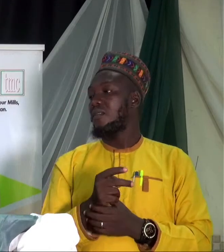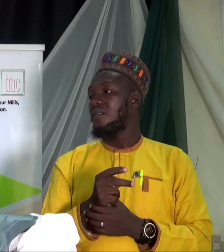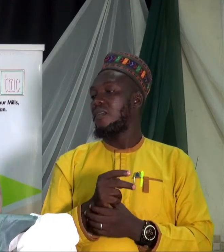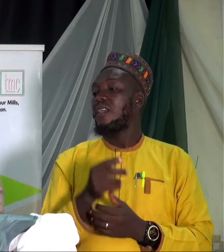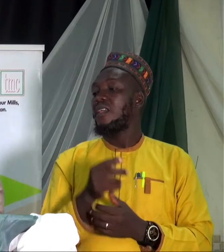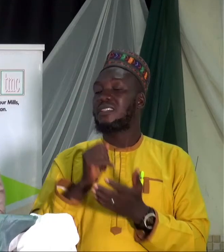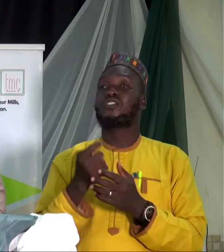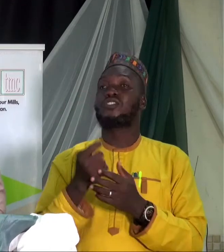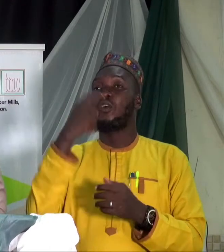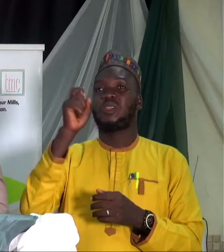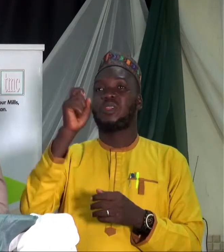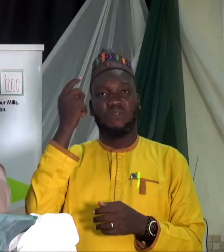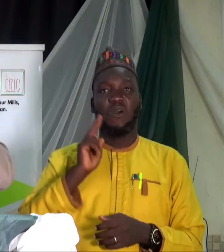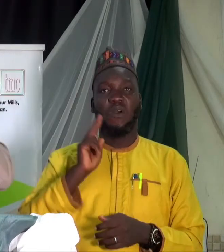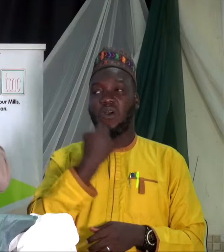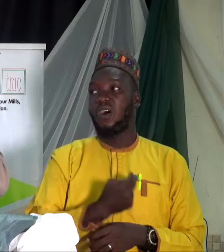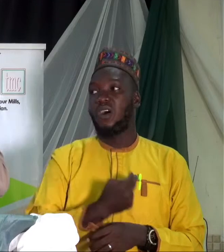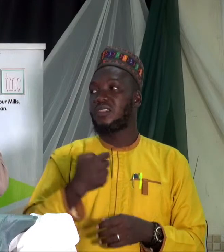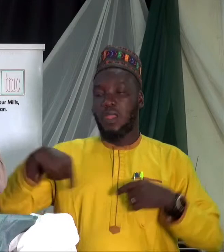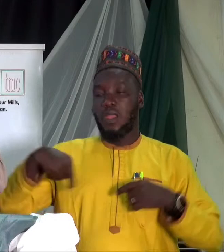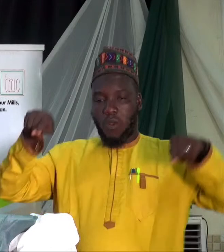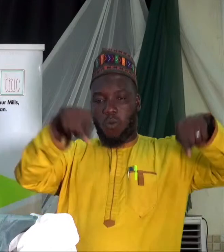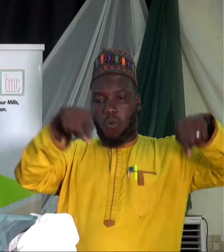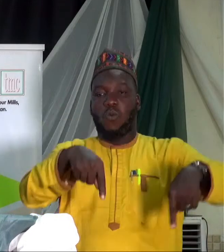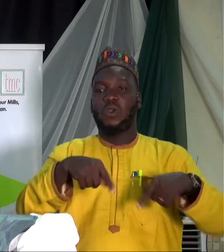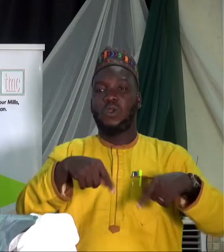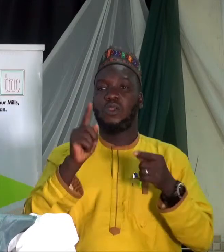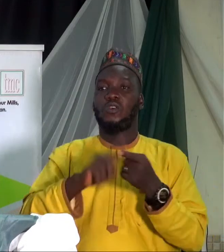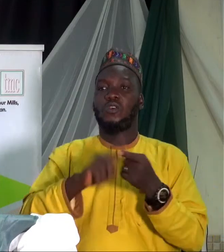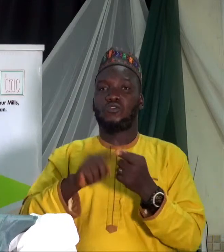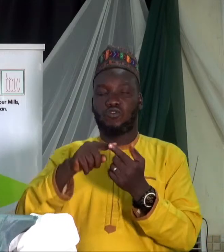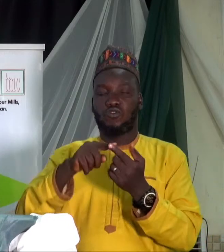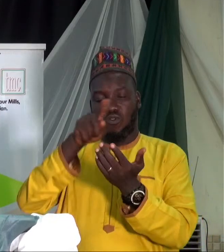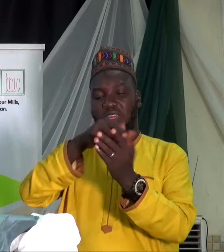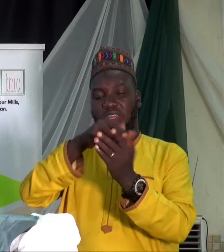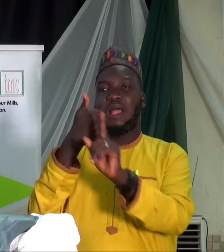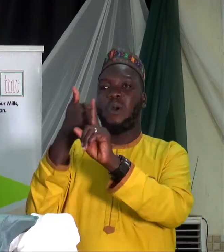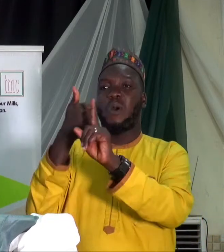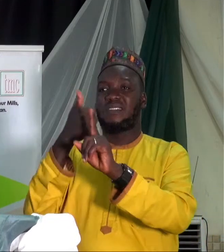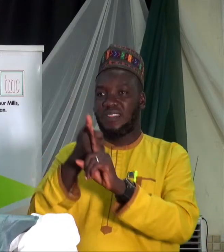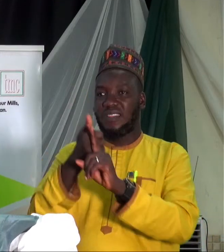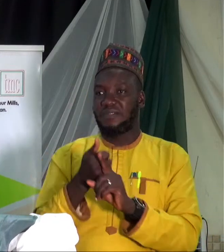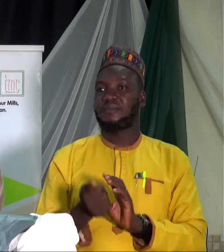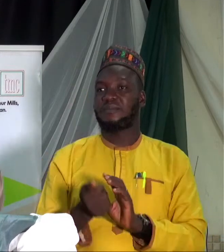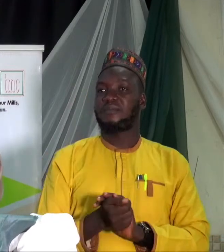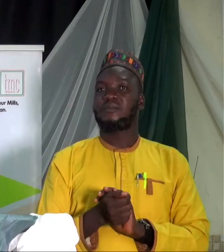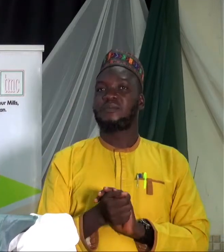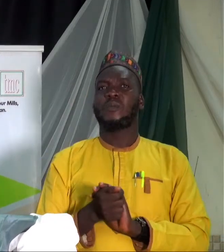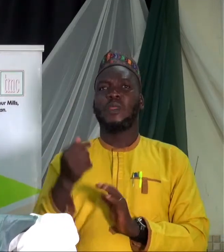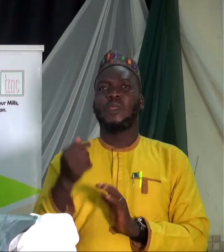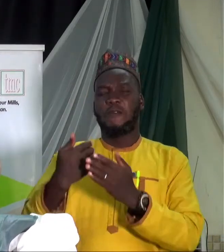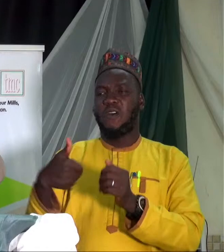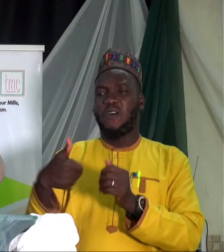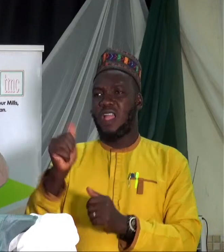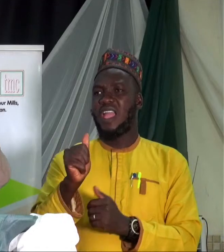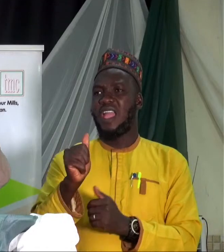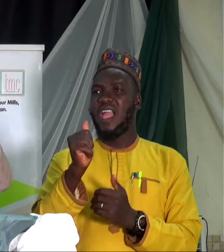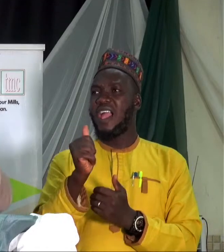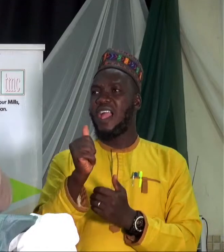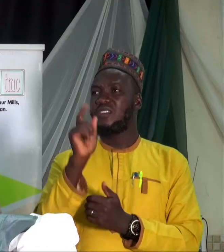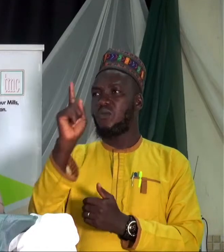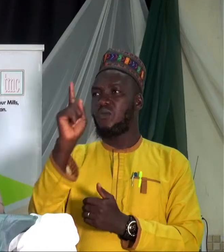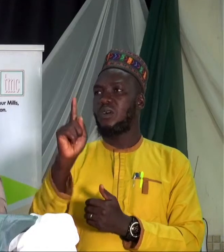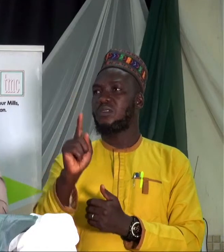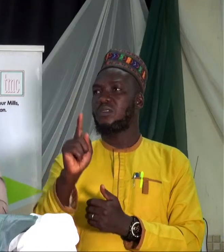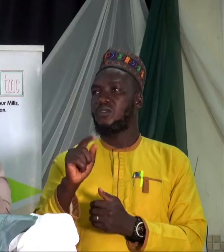fún wa káwa fúnra wa ká túnra wa tó I'm not standing before anybody to pride